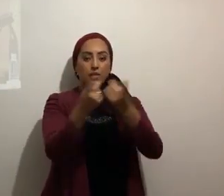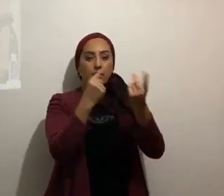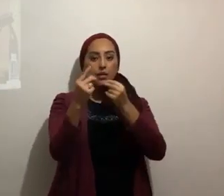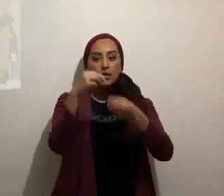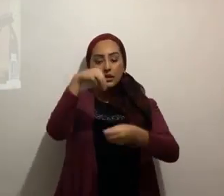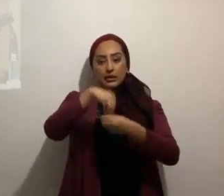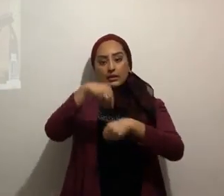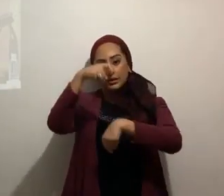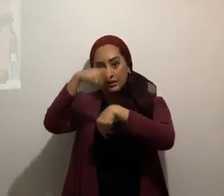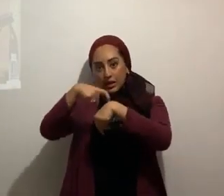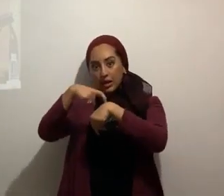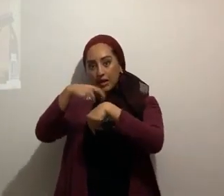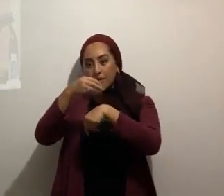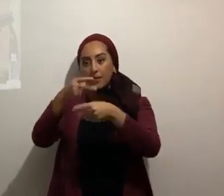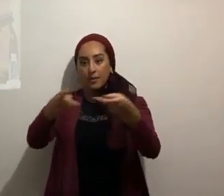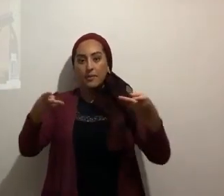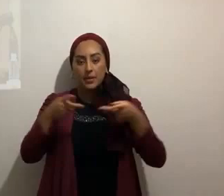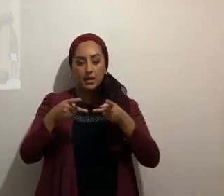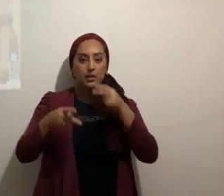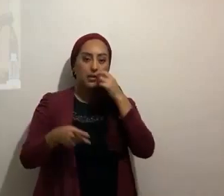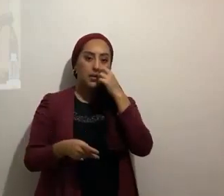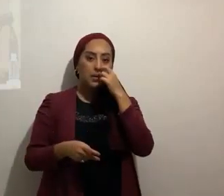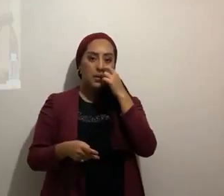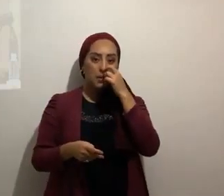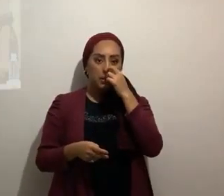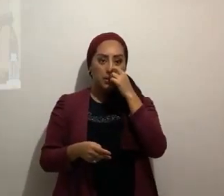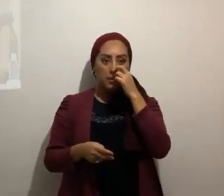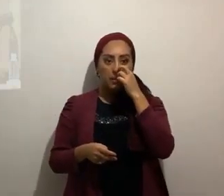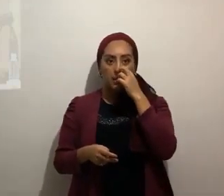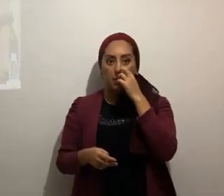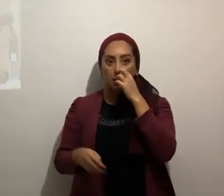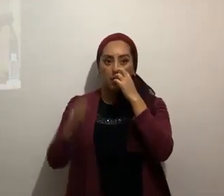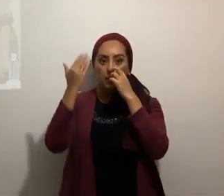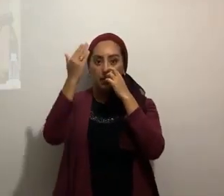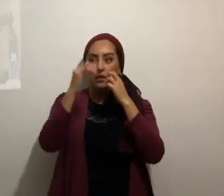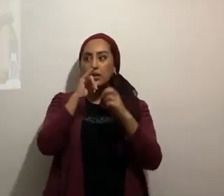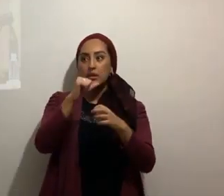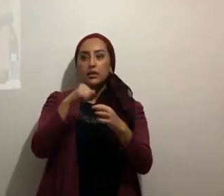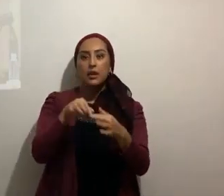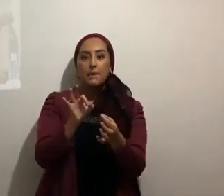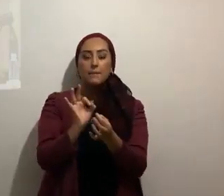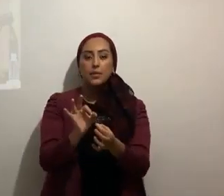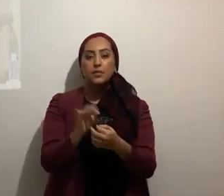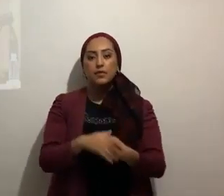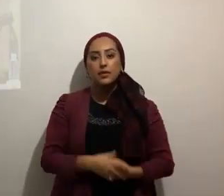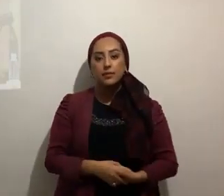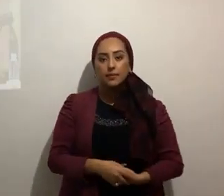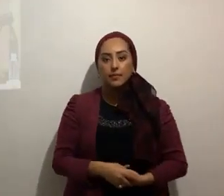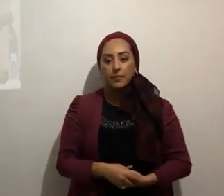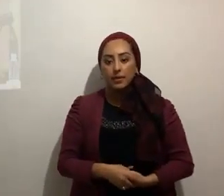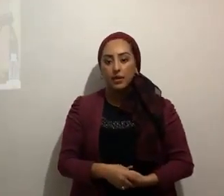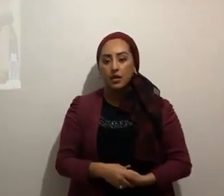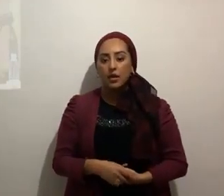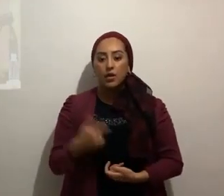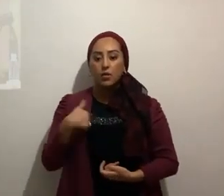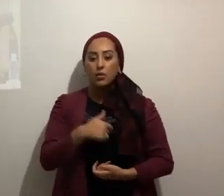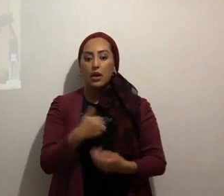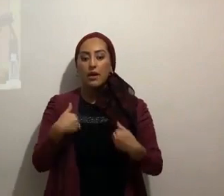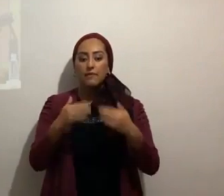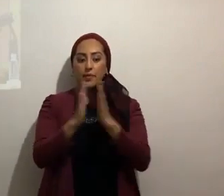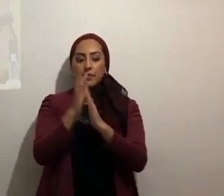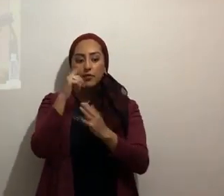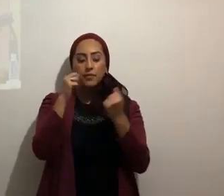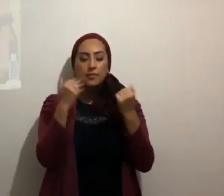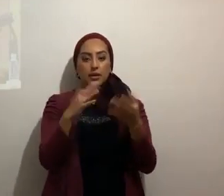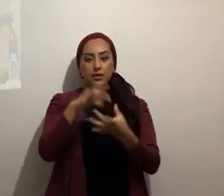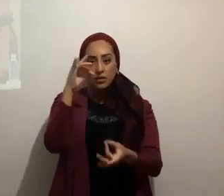en tiempo y espacio determinado. Él es perfecto. Se ha orado por muchas almas